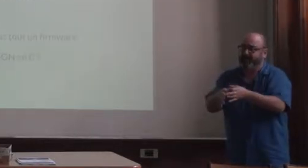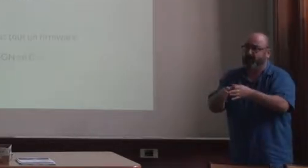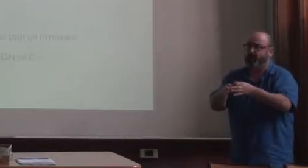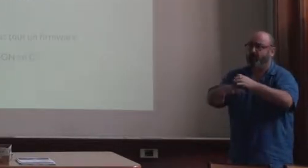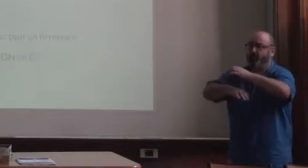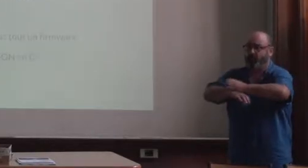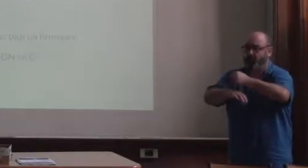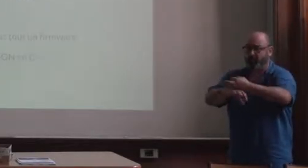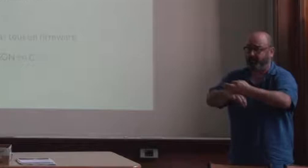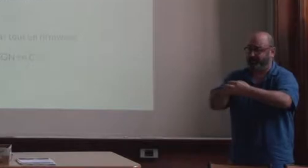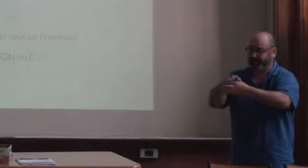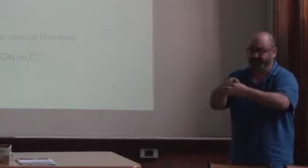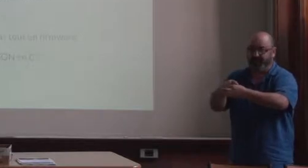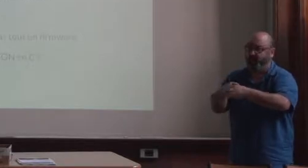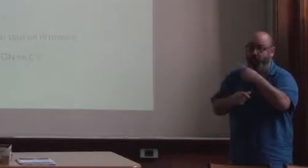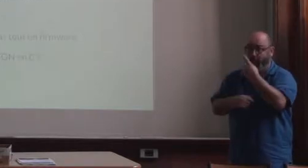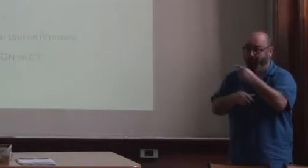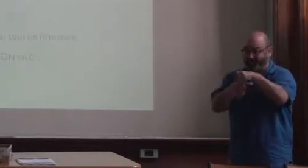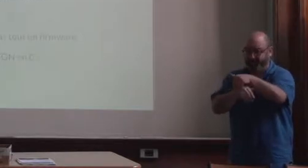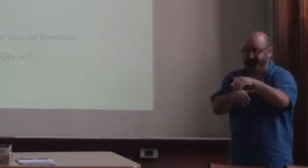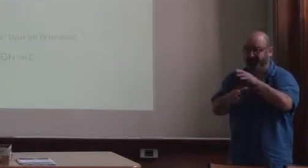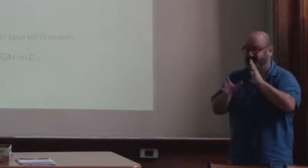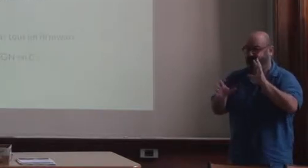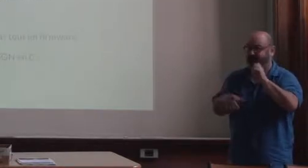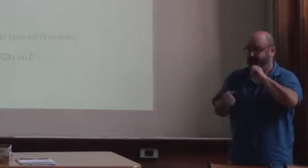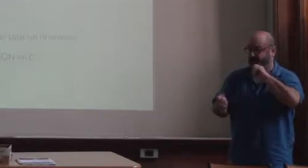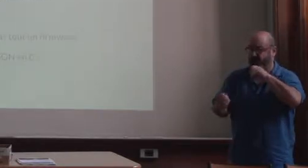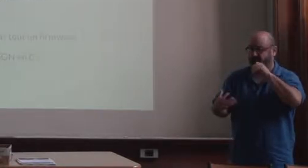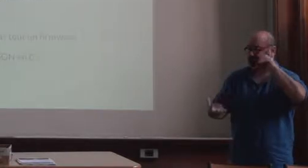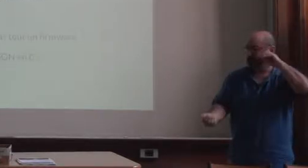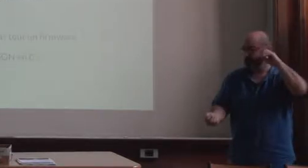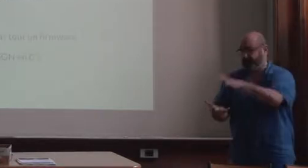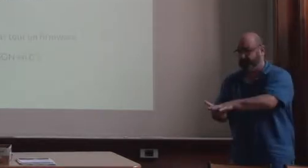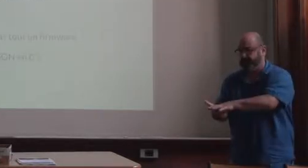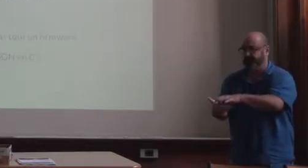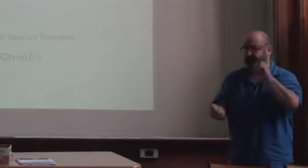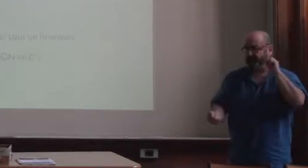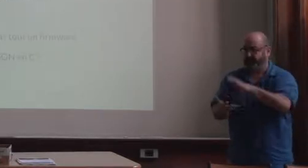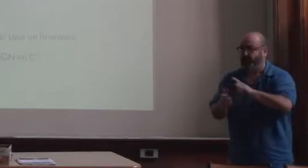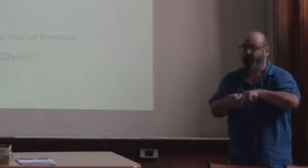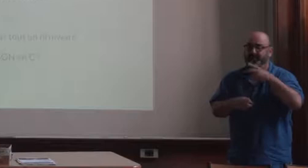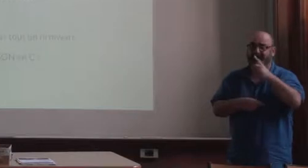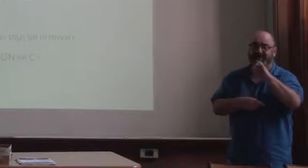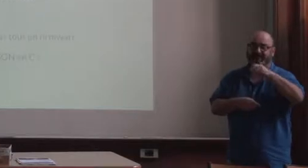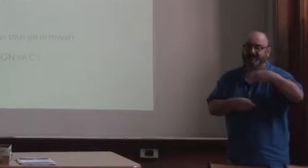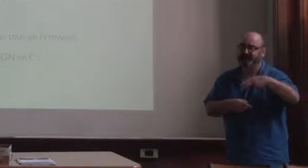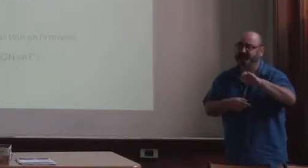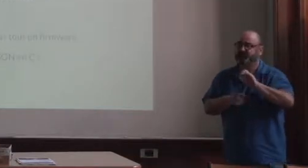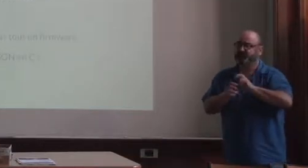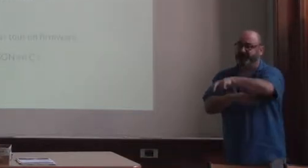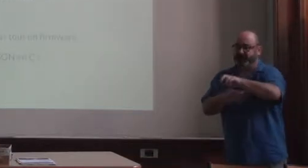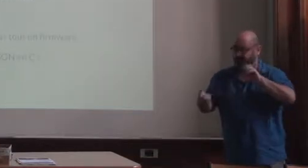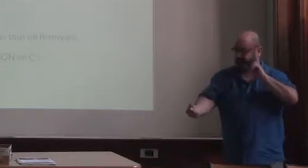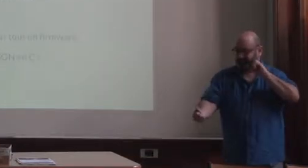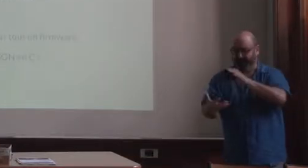votre logiciel, c'est un gros fichier qui se met sur la flash. Mais c'est comme si vous faisiez un disk dump à chaque fois